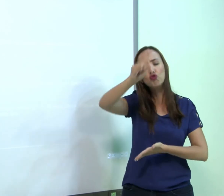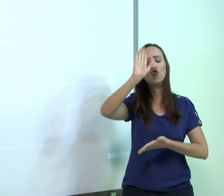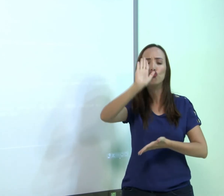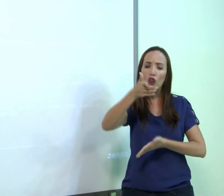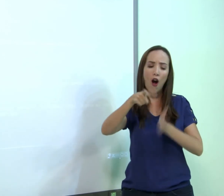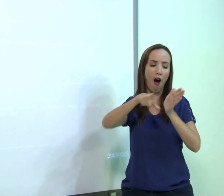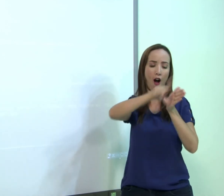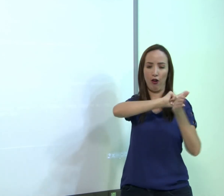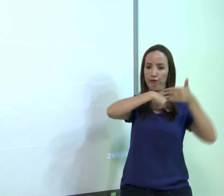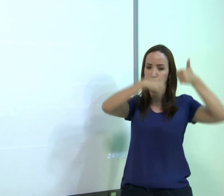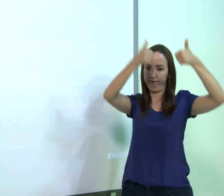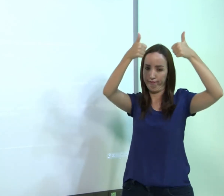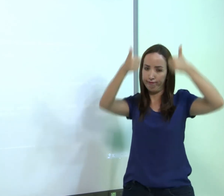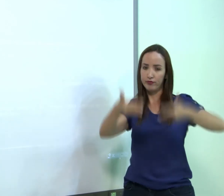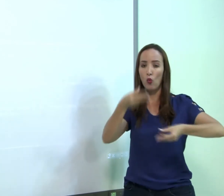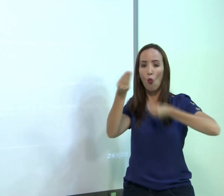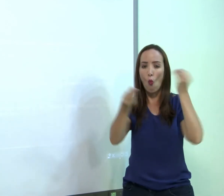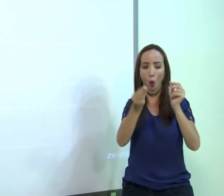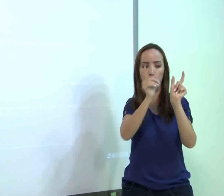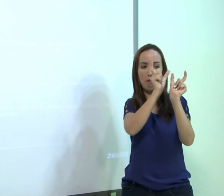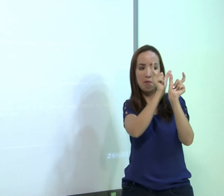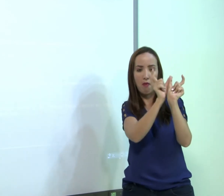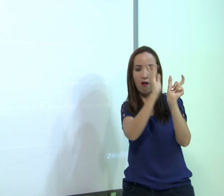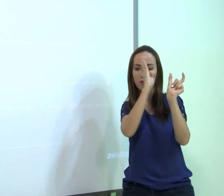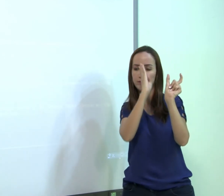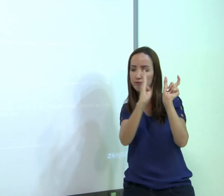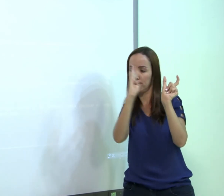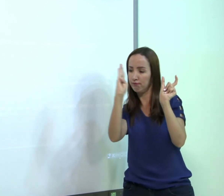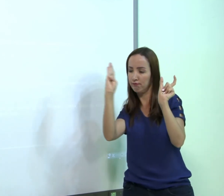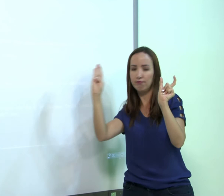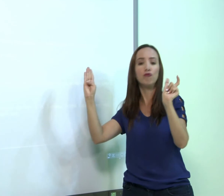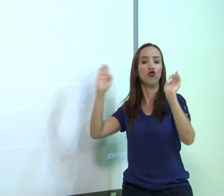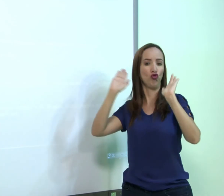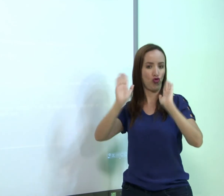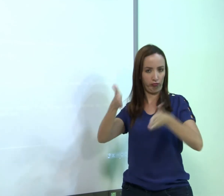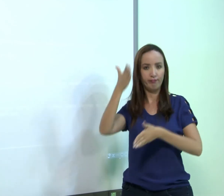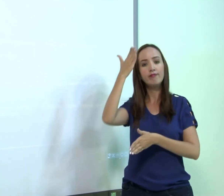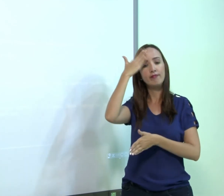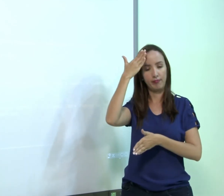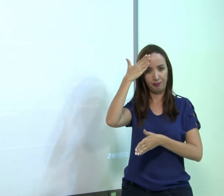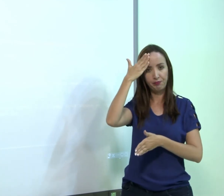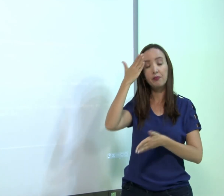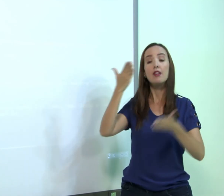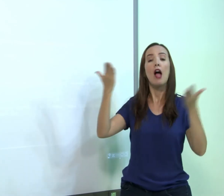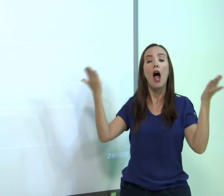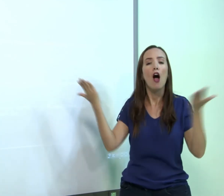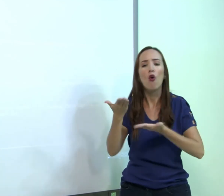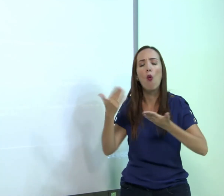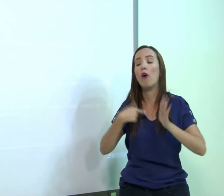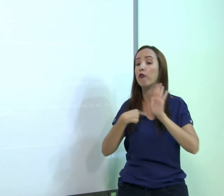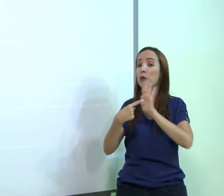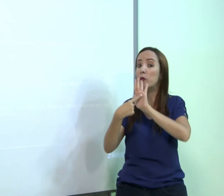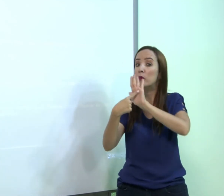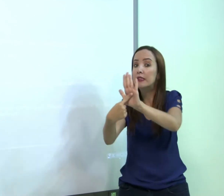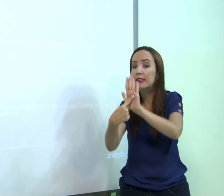Então, assim como já falamos, com relação a livro, já temos conhecimento sobre essa